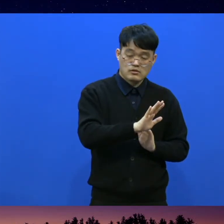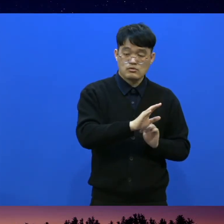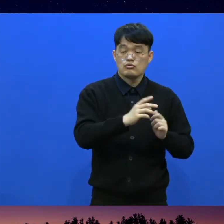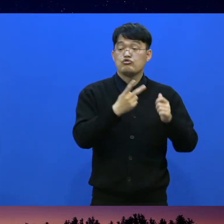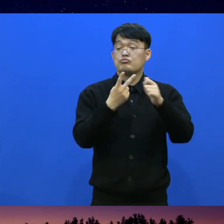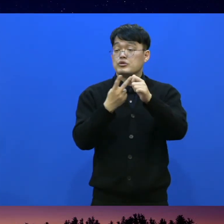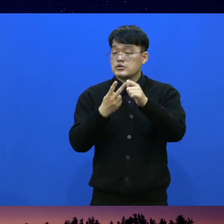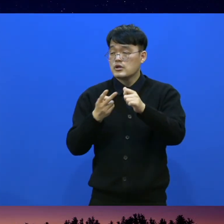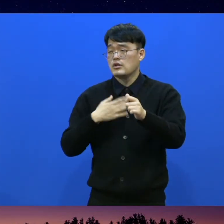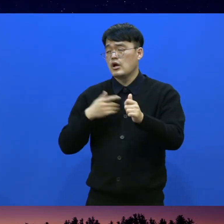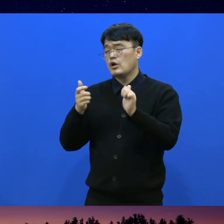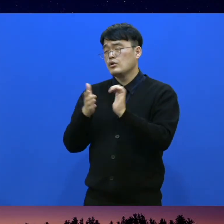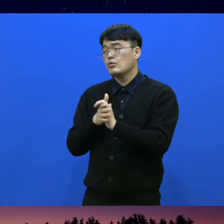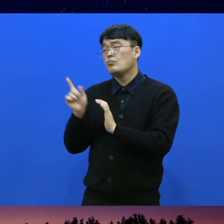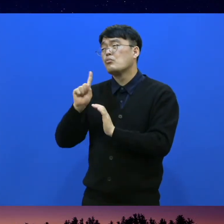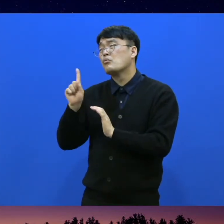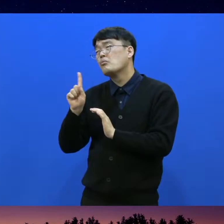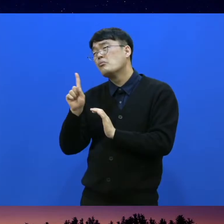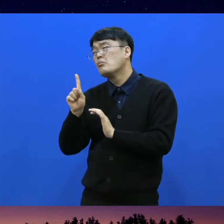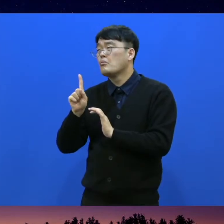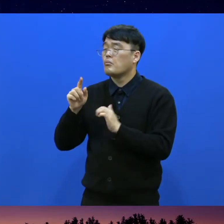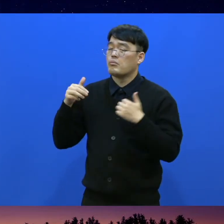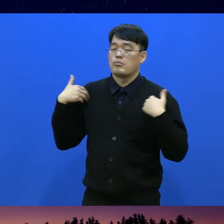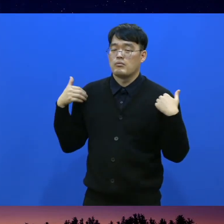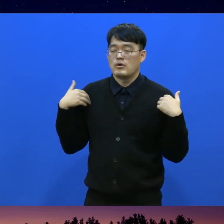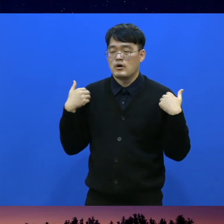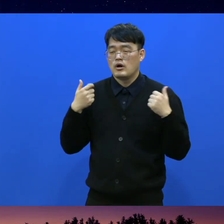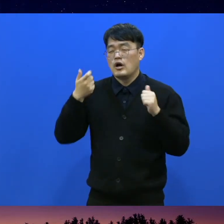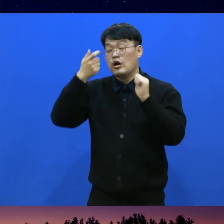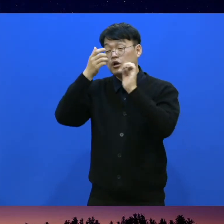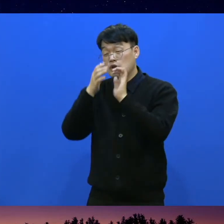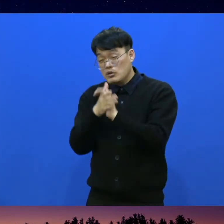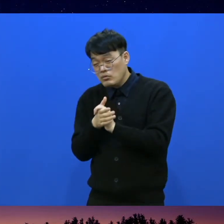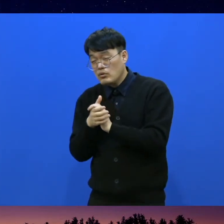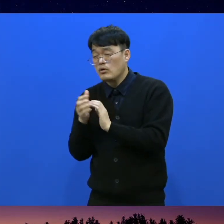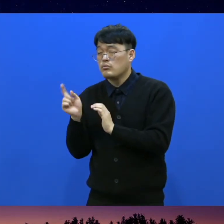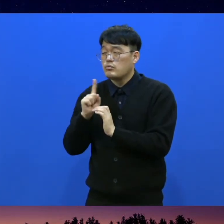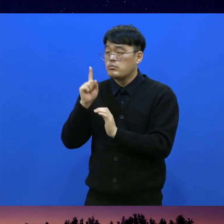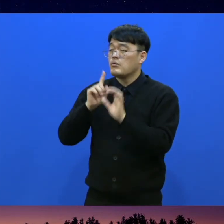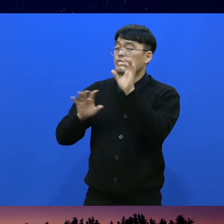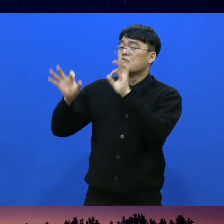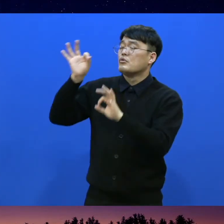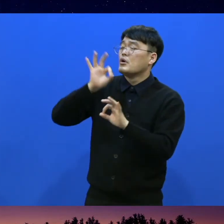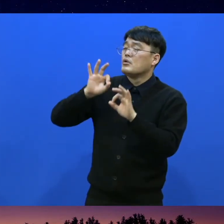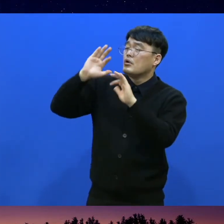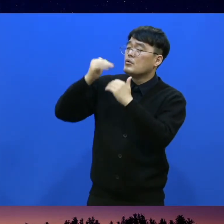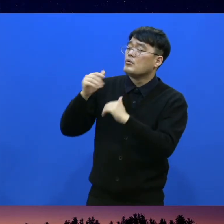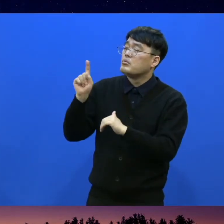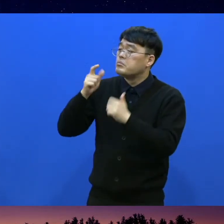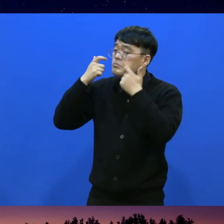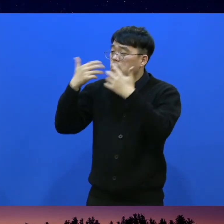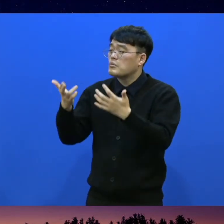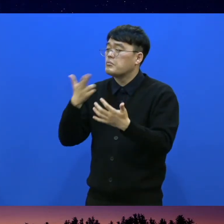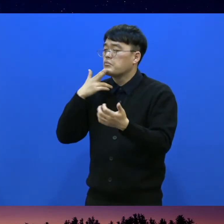모릅니다. 많은 경우에 무엇을 구해야 될지 모르고 삽니다. 기도가 뱅뱅 돌아요. 구해야 할 내용이 분명하지 않다는 거예요.